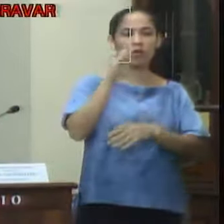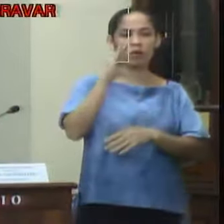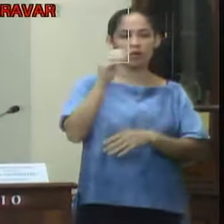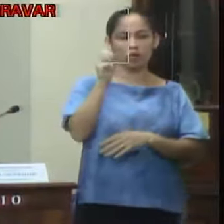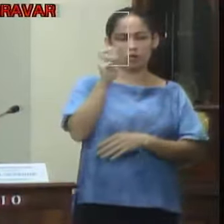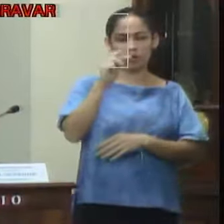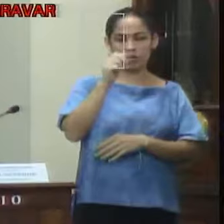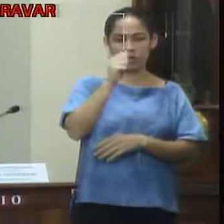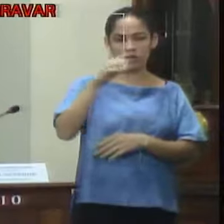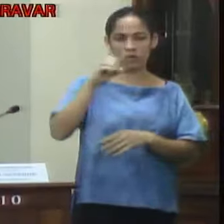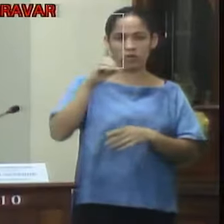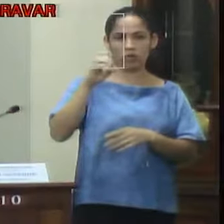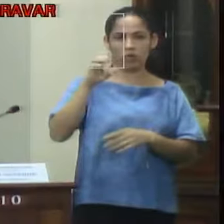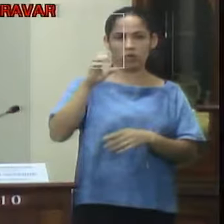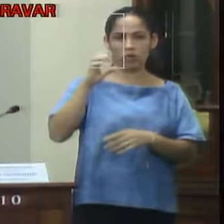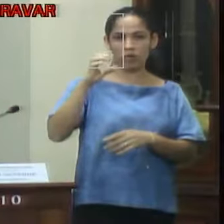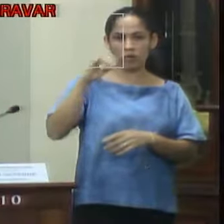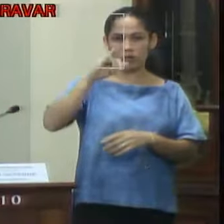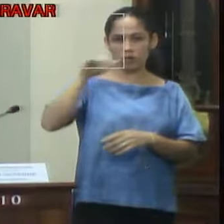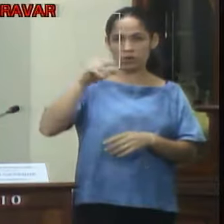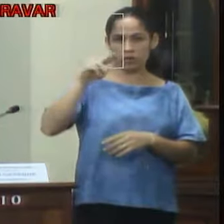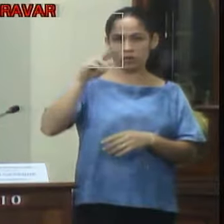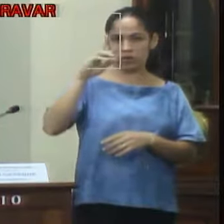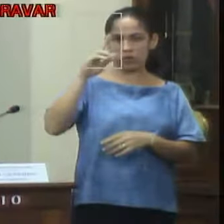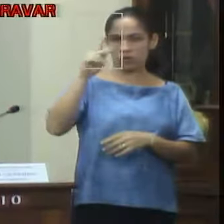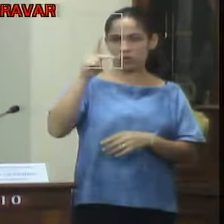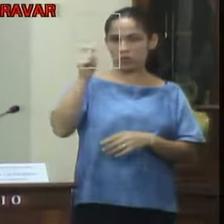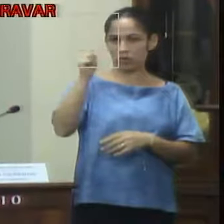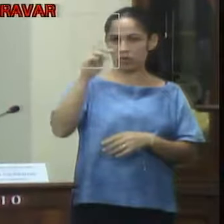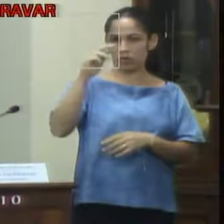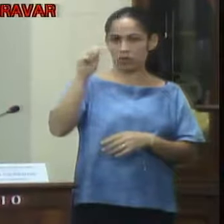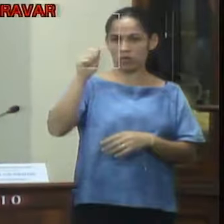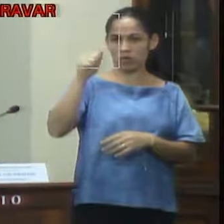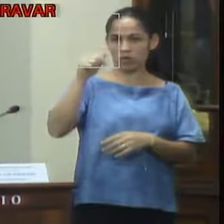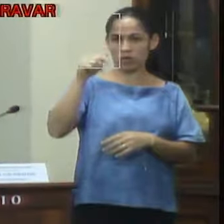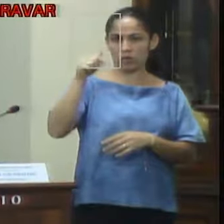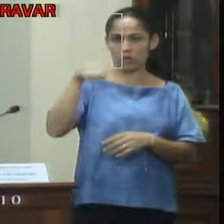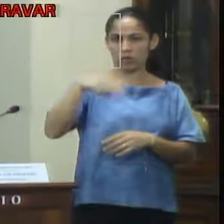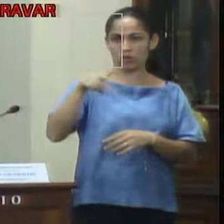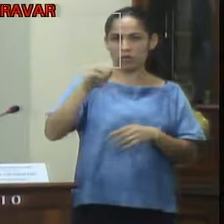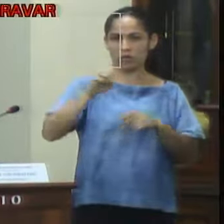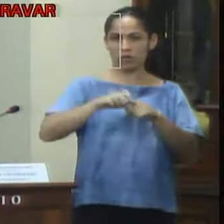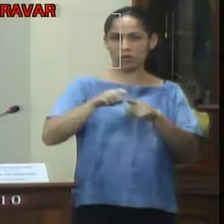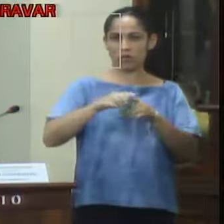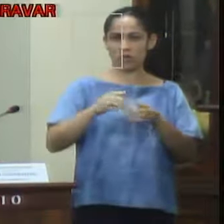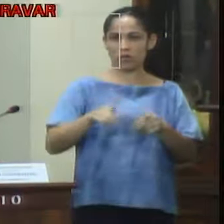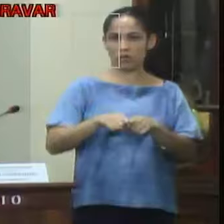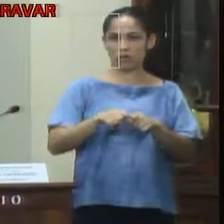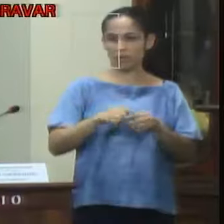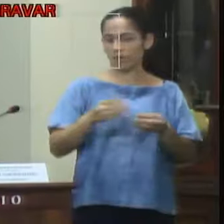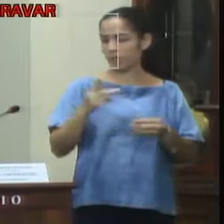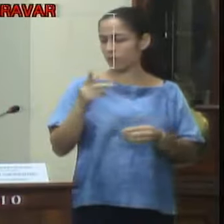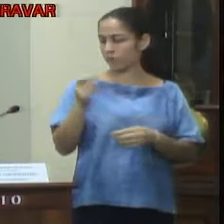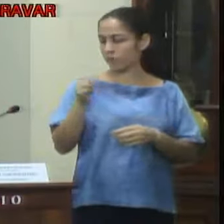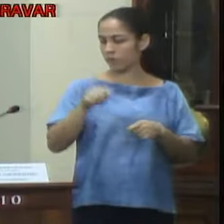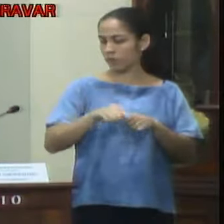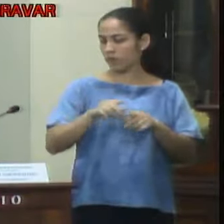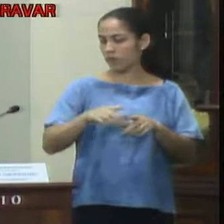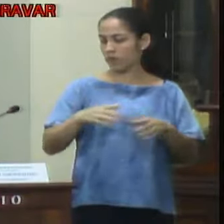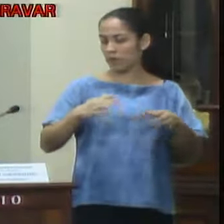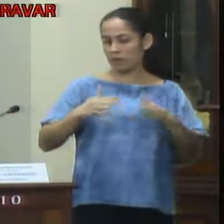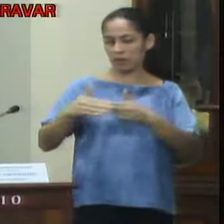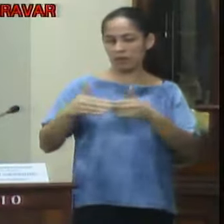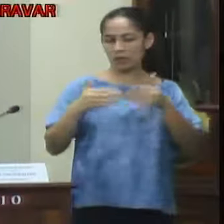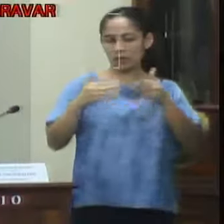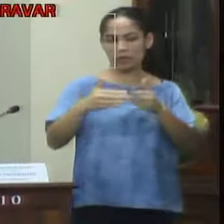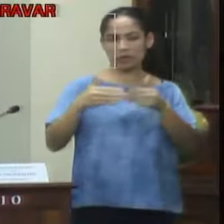Paranã, com a implementação de um pier para a contemplação do Rio Paraíba e ancoragem, atracação de